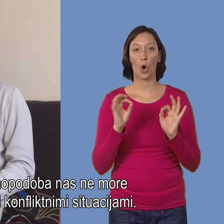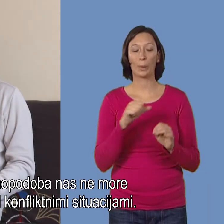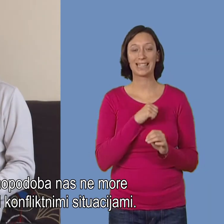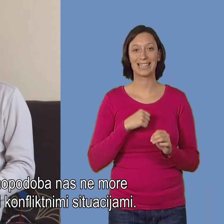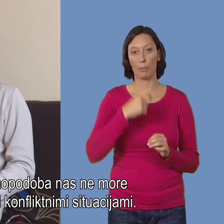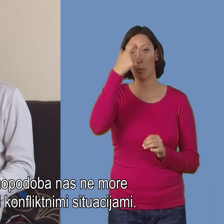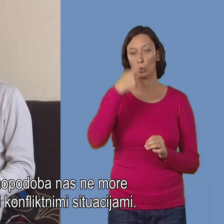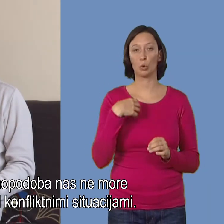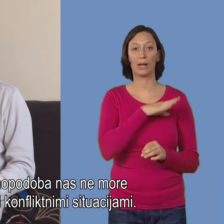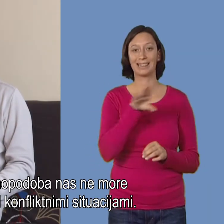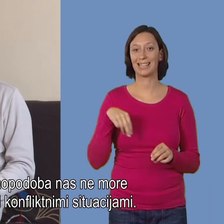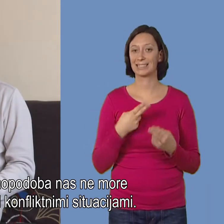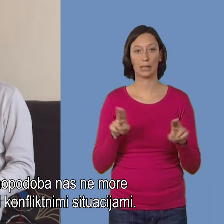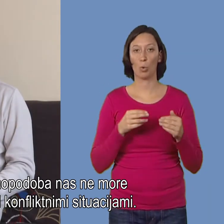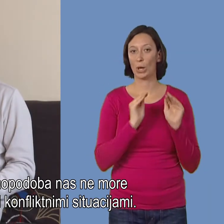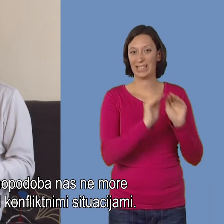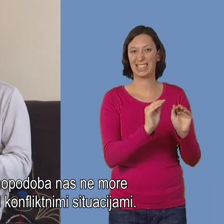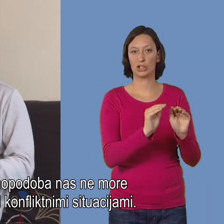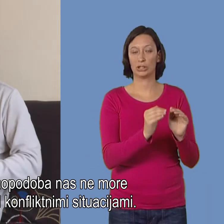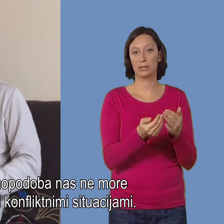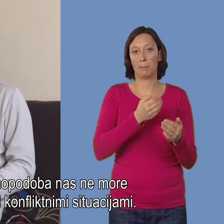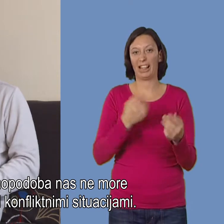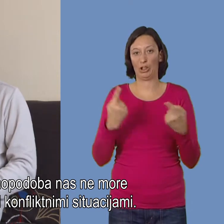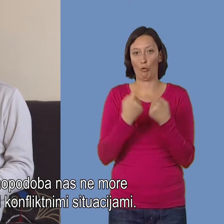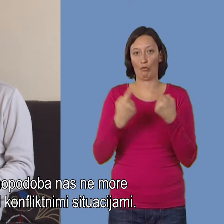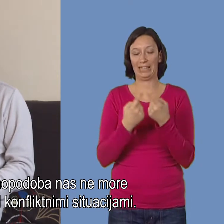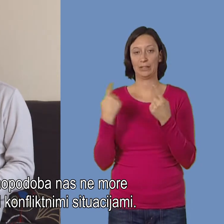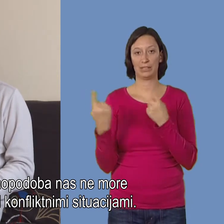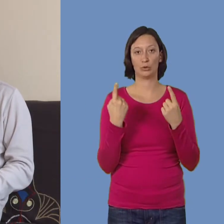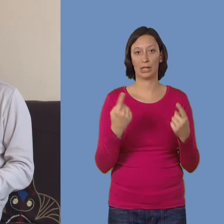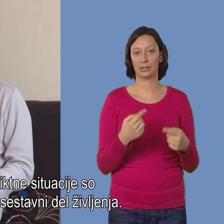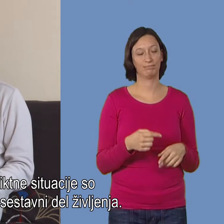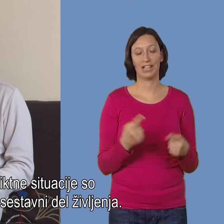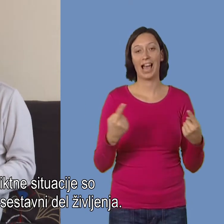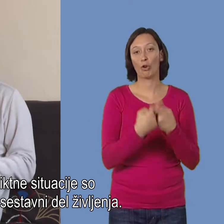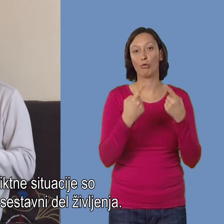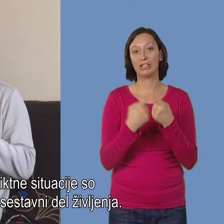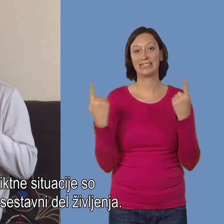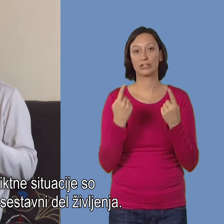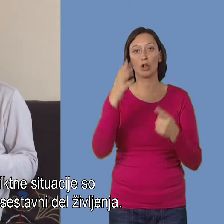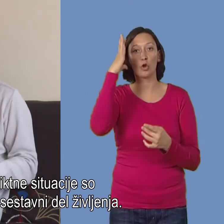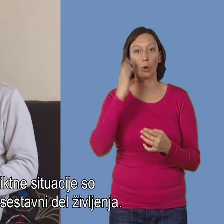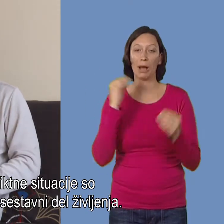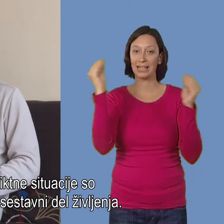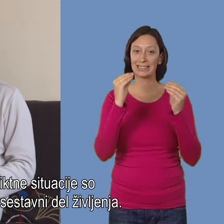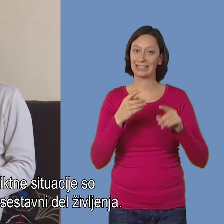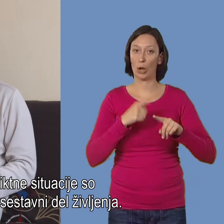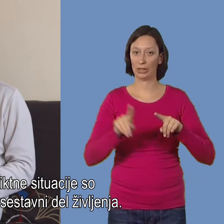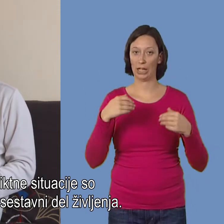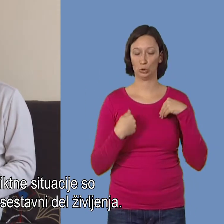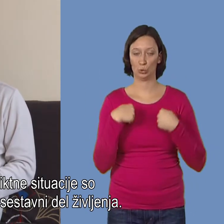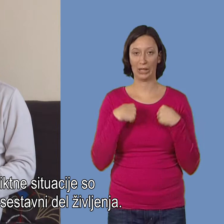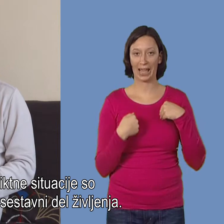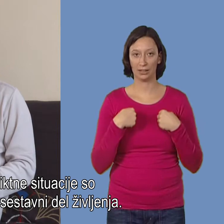Dobra samopodoba nas ne more zaščititi pred konfliktnimi situacijami. Konfliktne situacije so normalni sestavni del